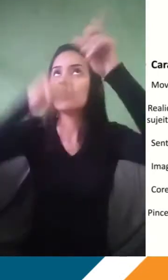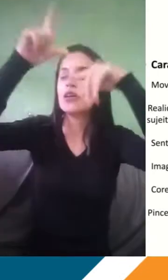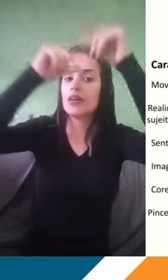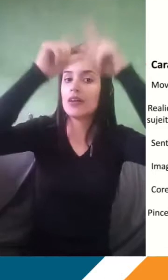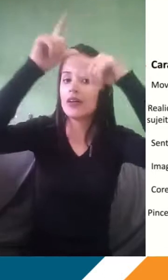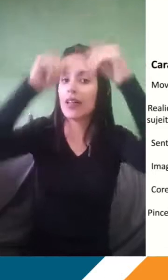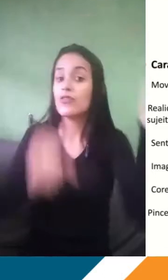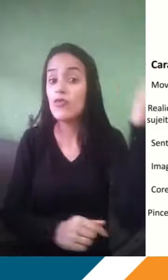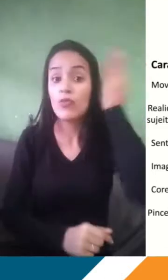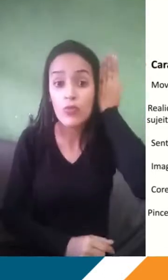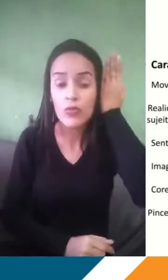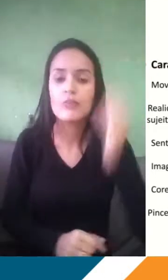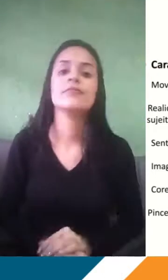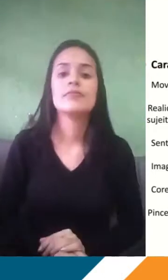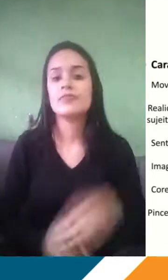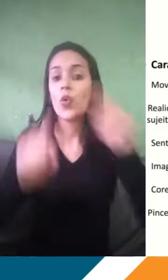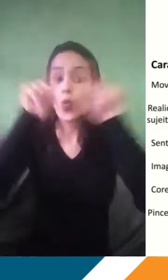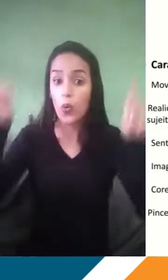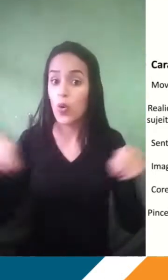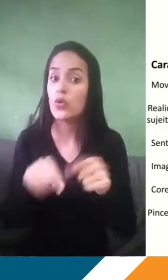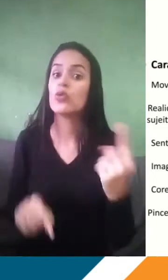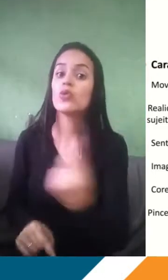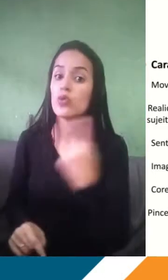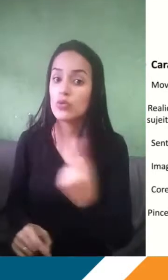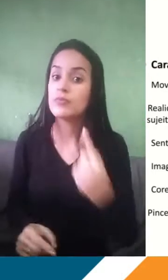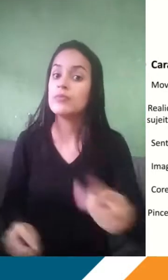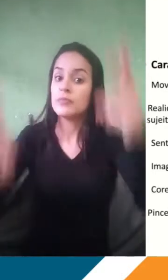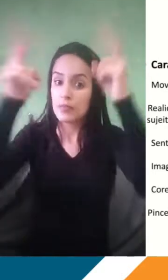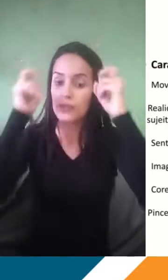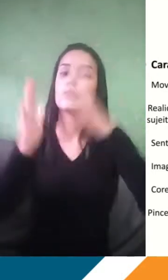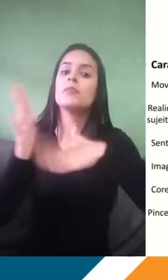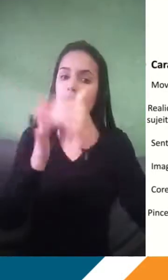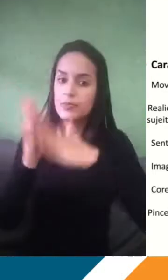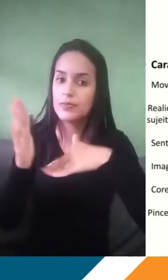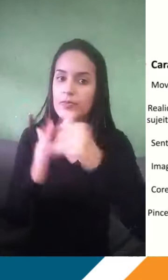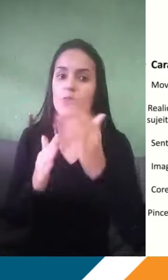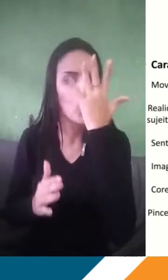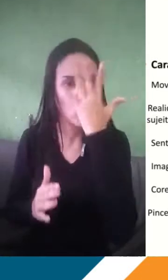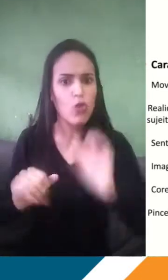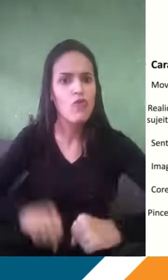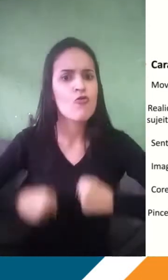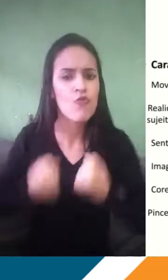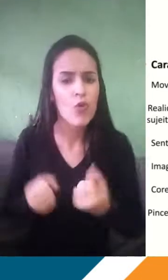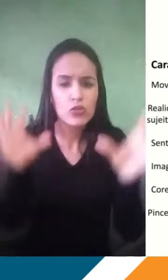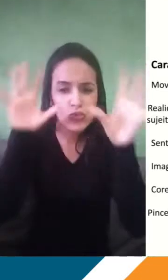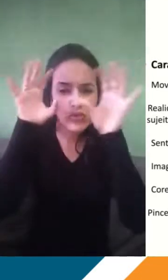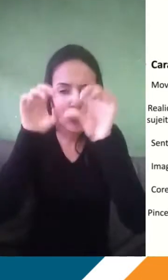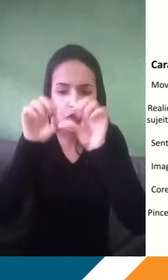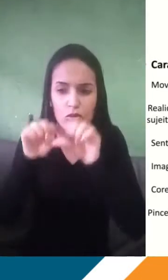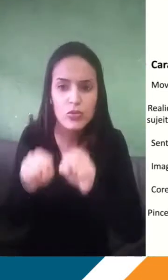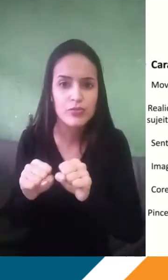Nesse quadro, também conseguimos perceber as pinceladas, cores fortes, cores sombrias e a